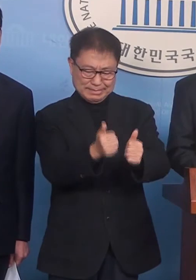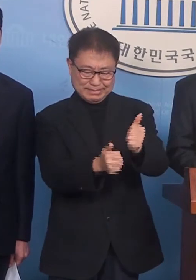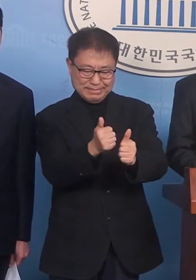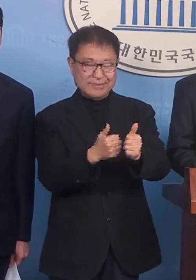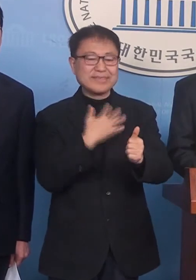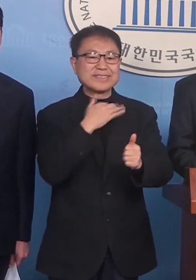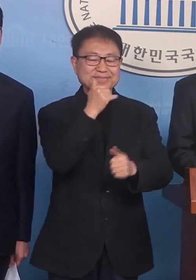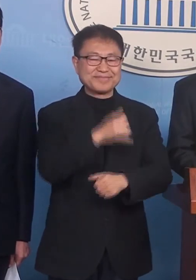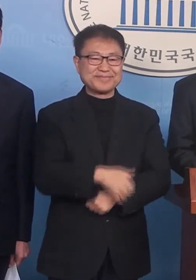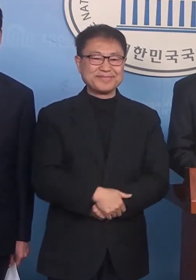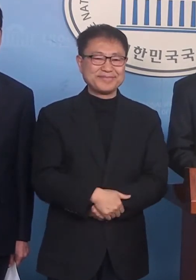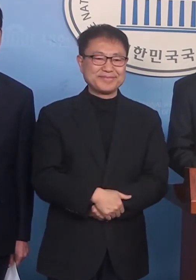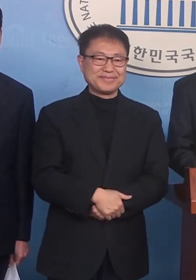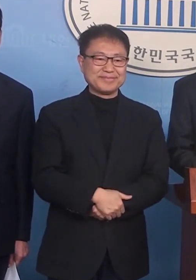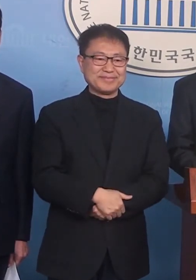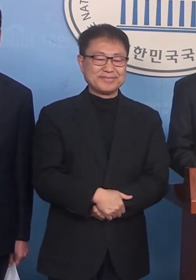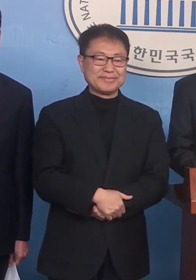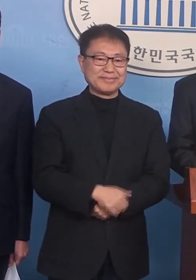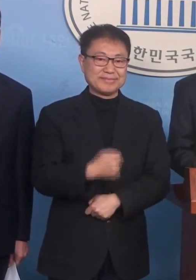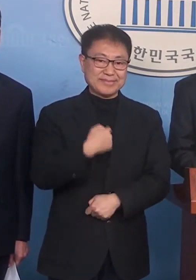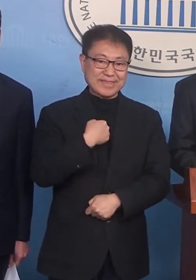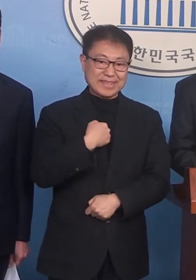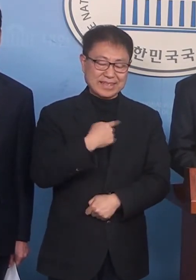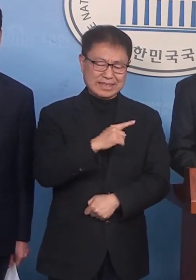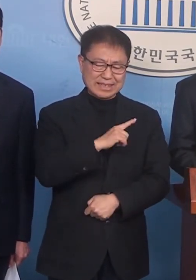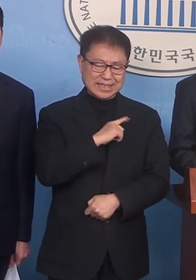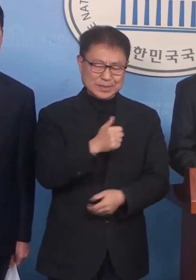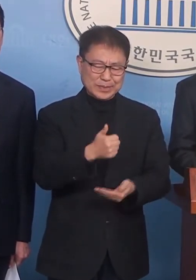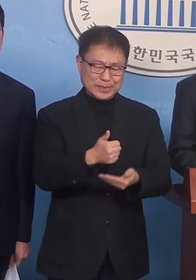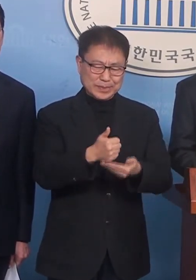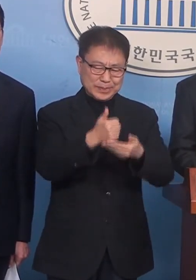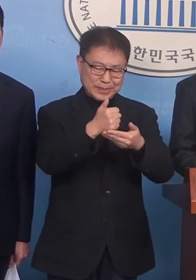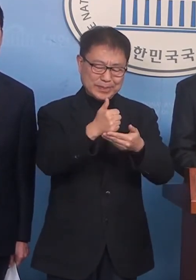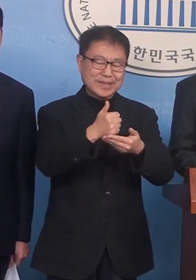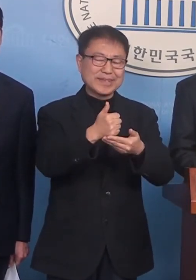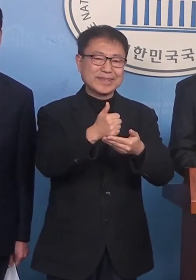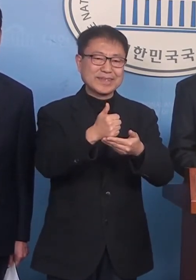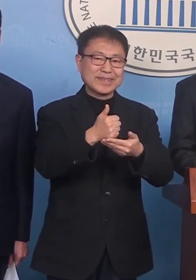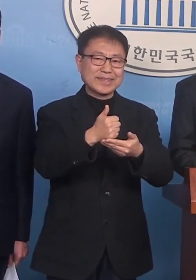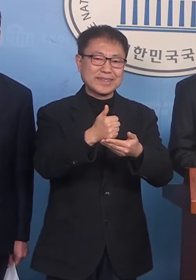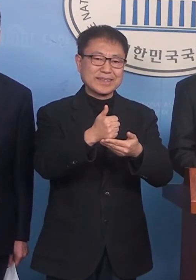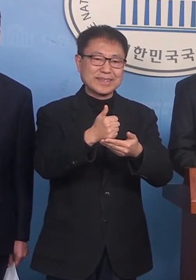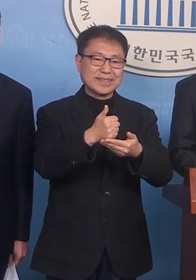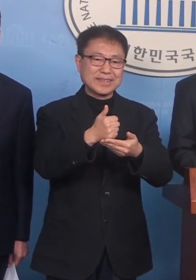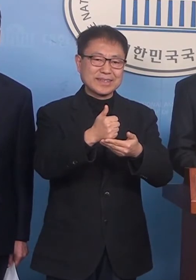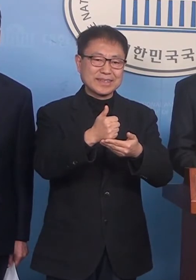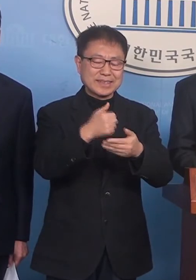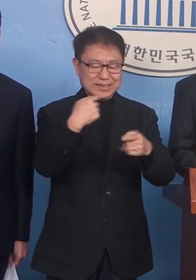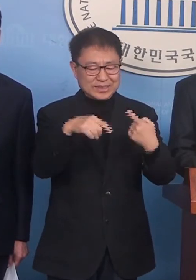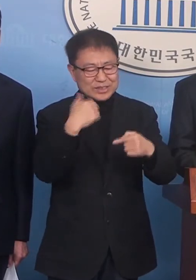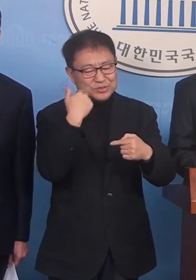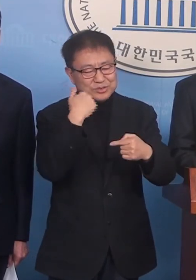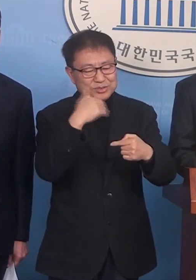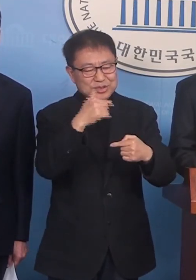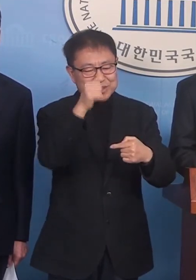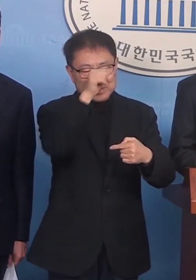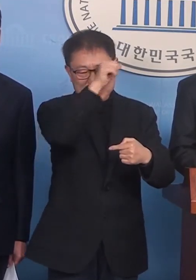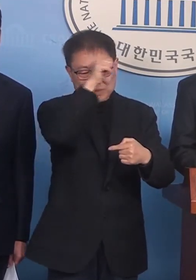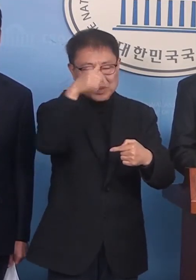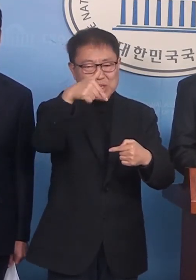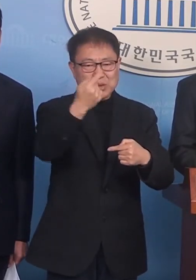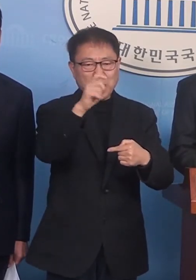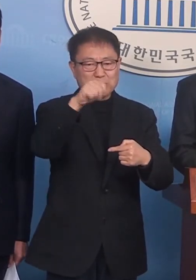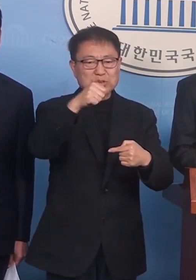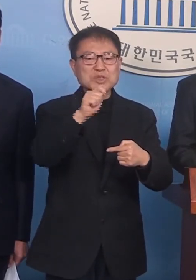적이 있습니다. 제가 가장 존경하는 국내 정치인은 노무현